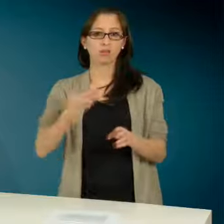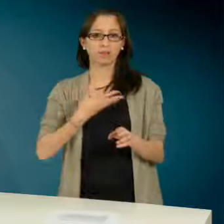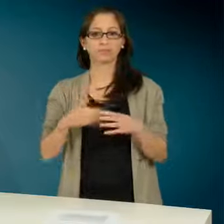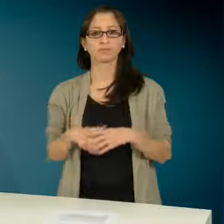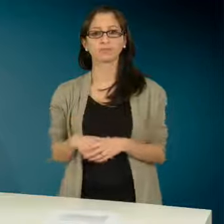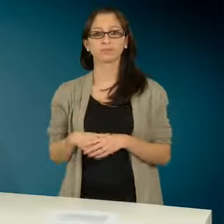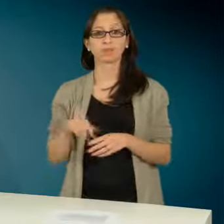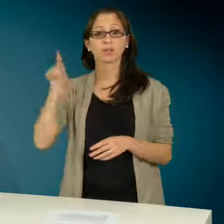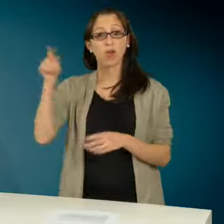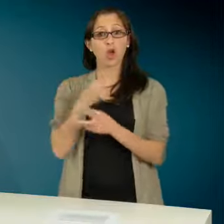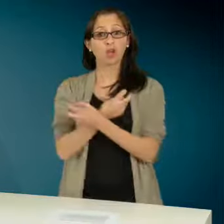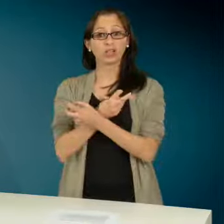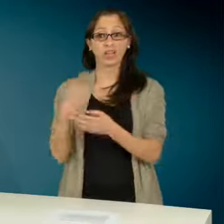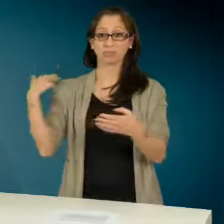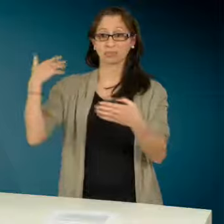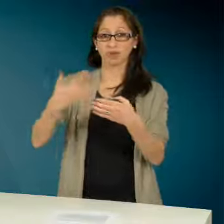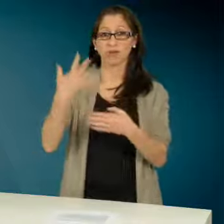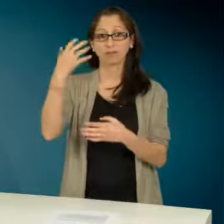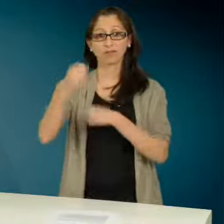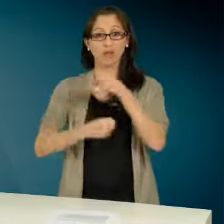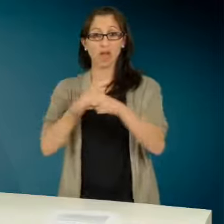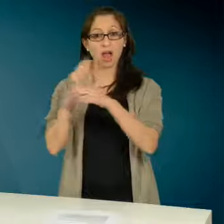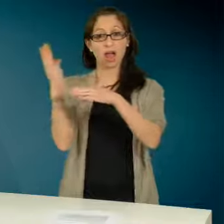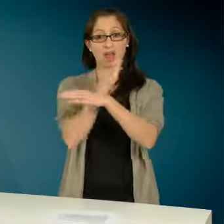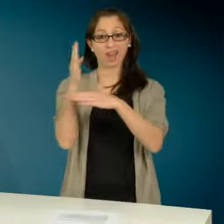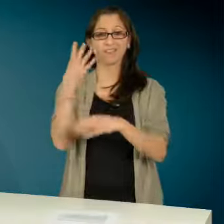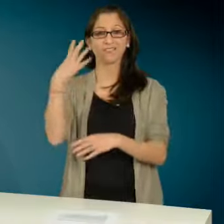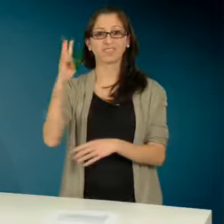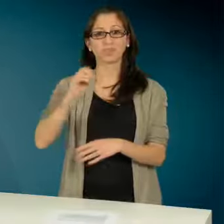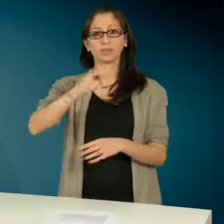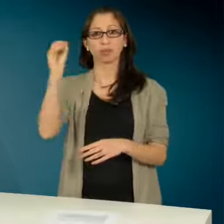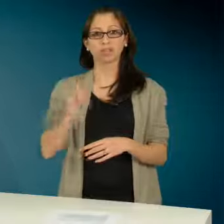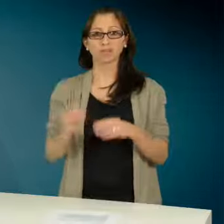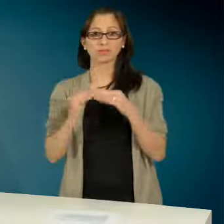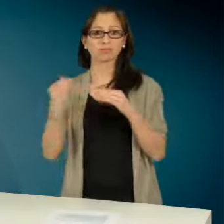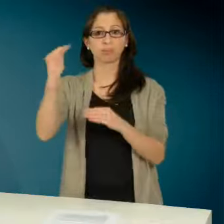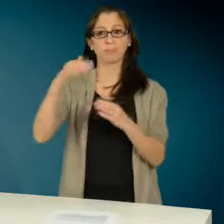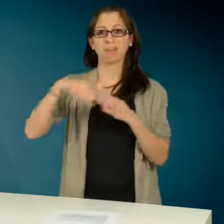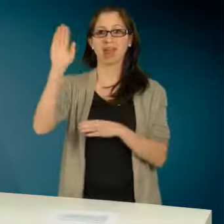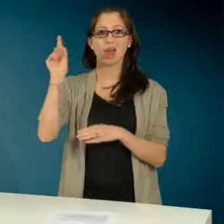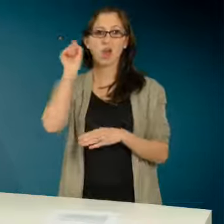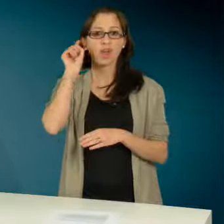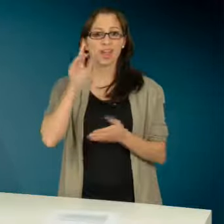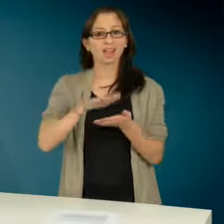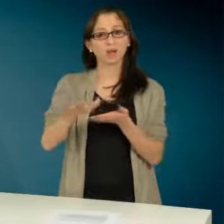In den vergangenen 5 Jahren wurden in Österreich über 40% mehr für Hörgeräte ausgegeben.